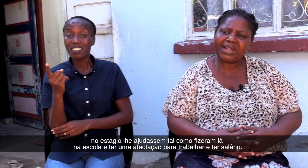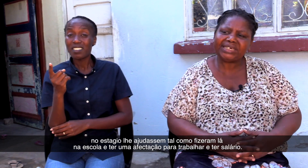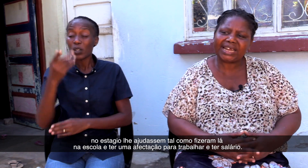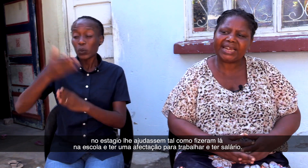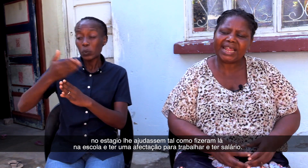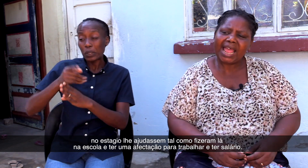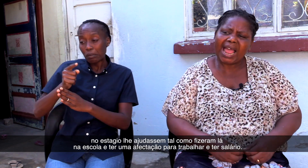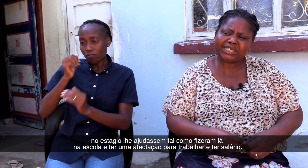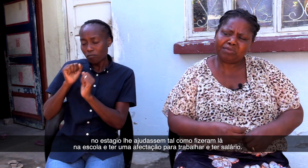e ter salário.